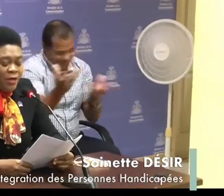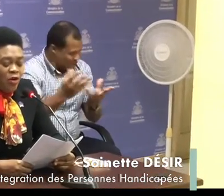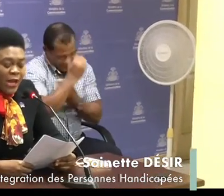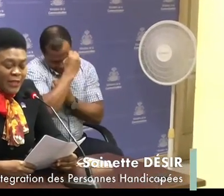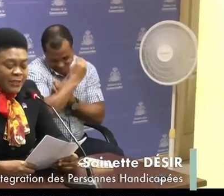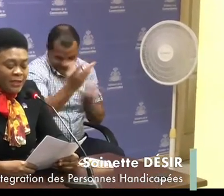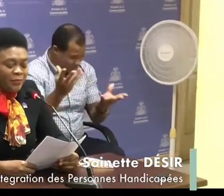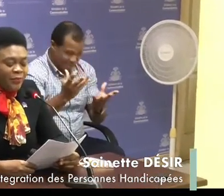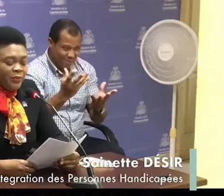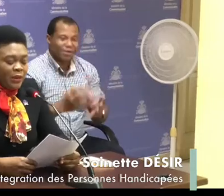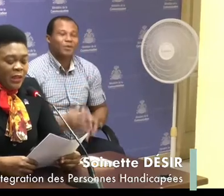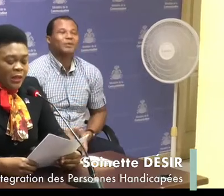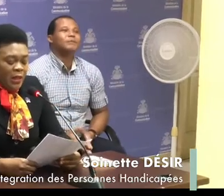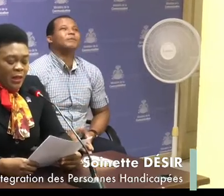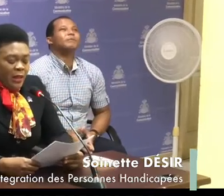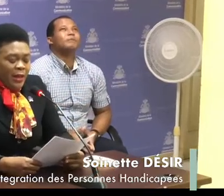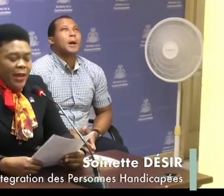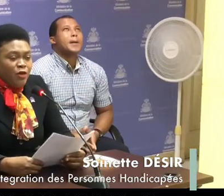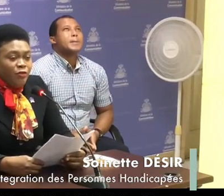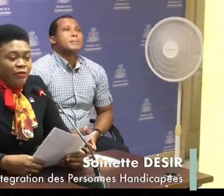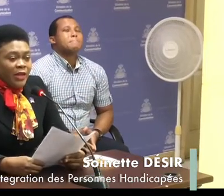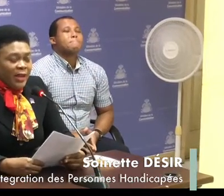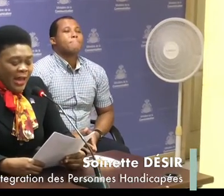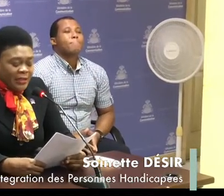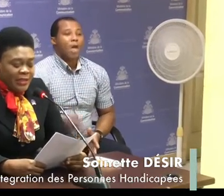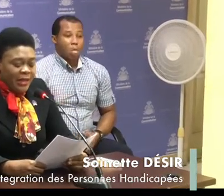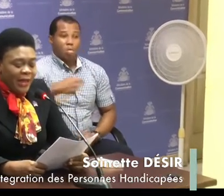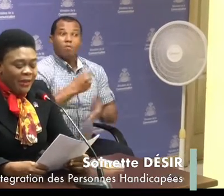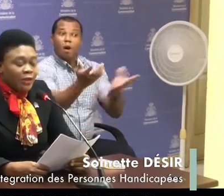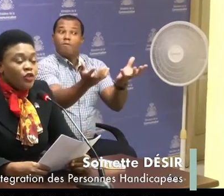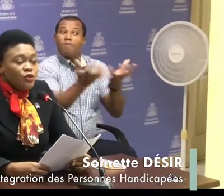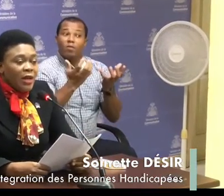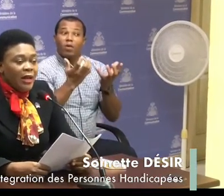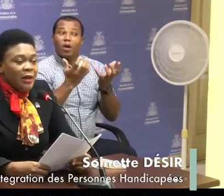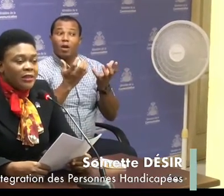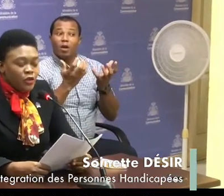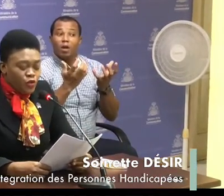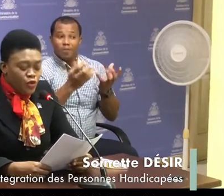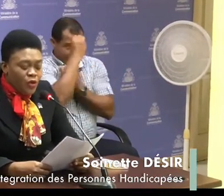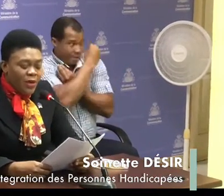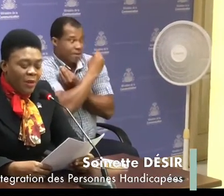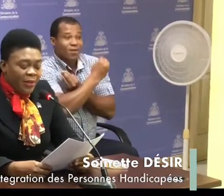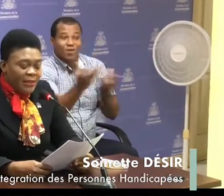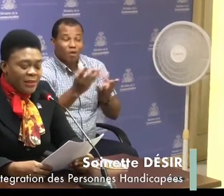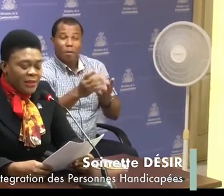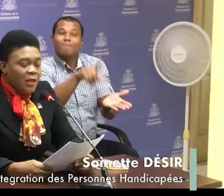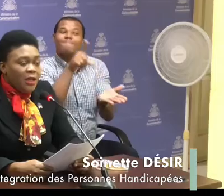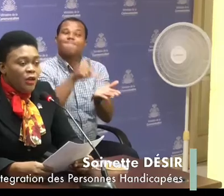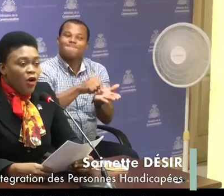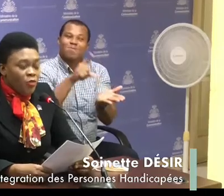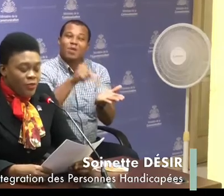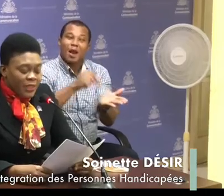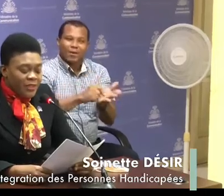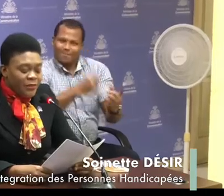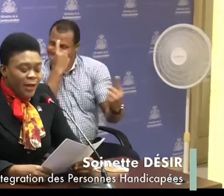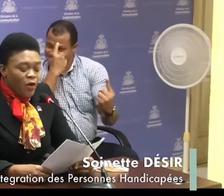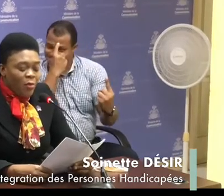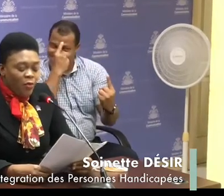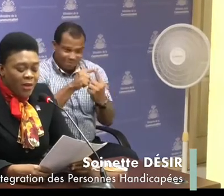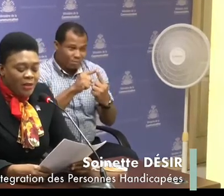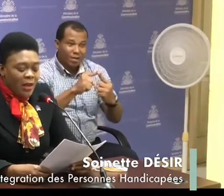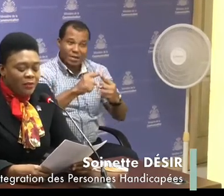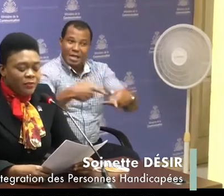est organisé. Et nous voulons attirer attention la presse dans l'objectif